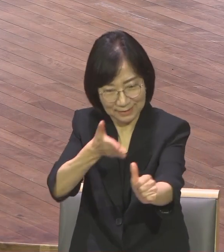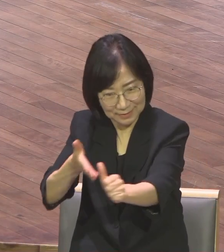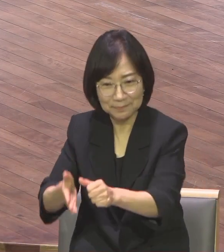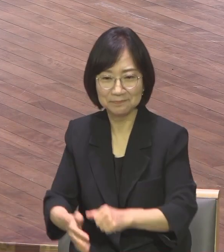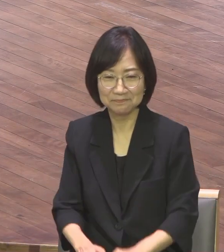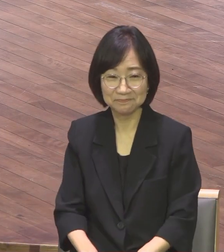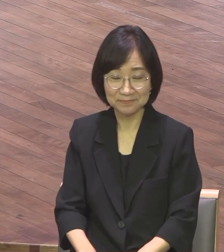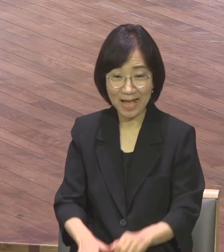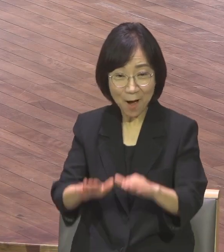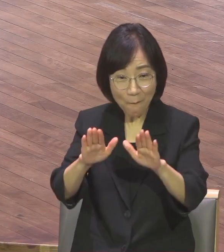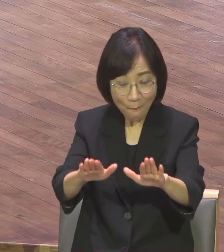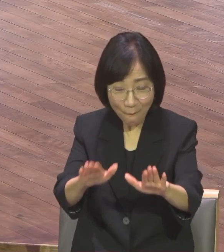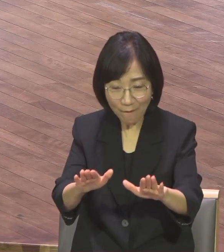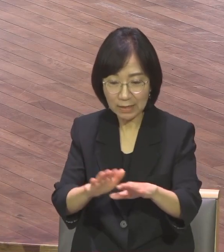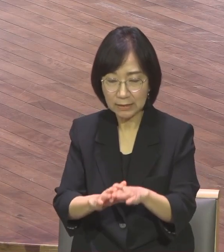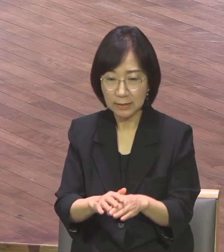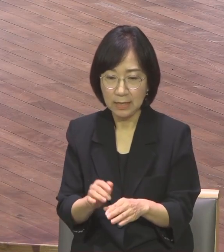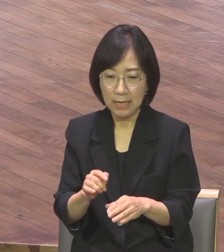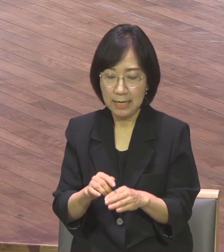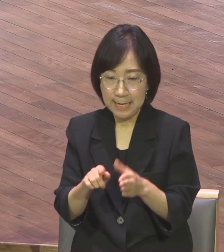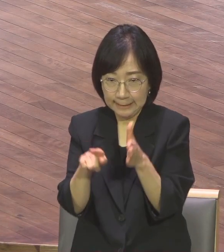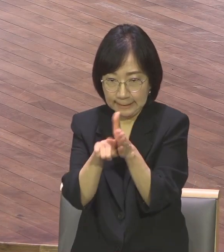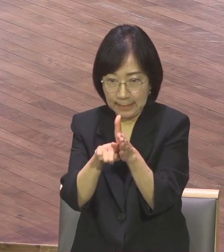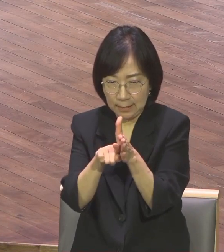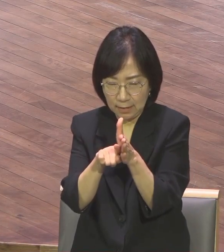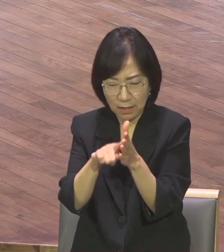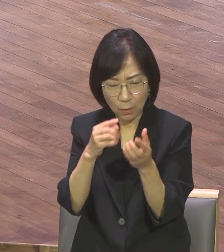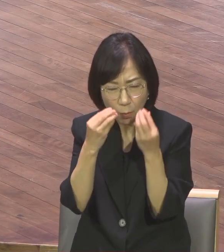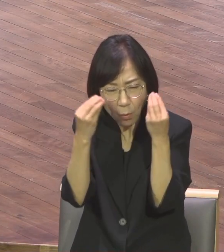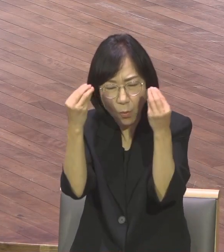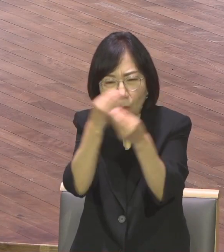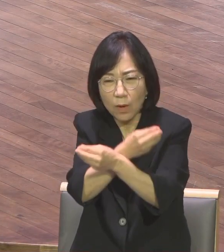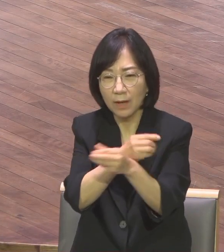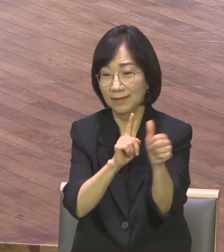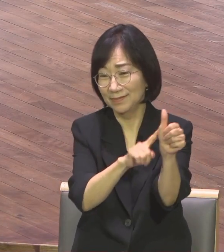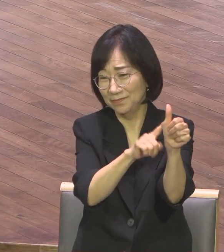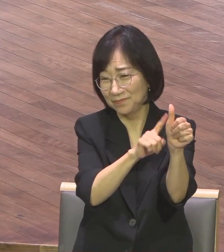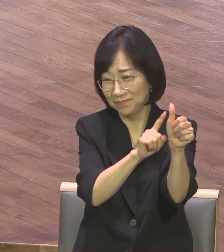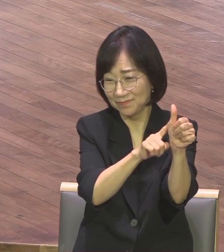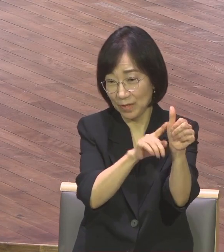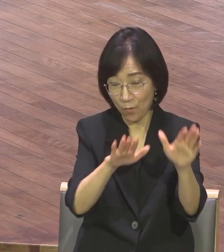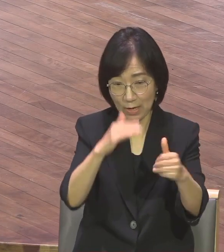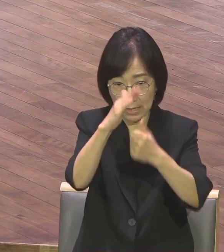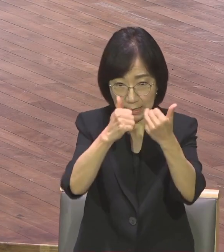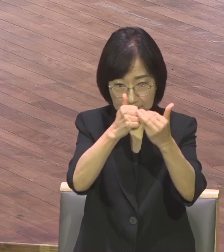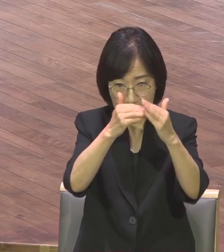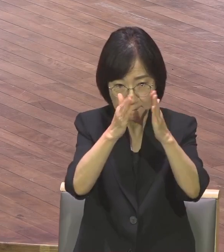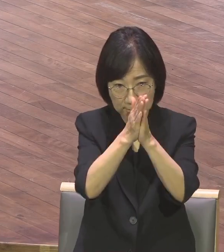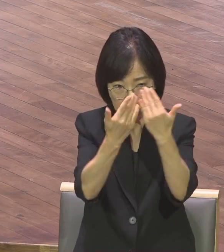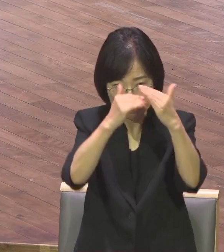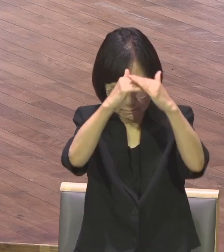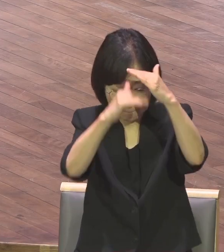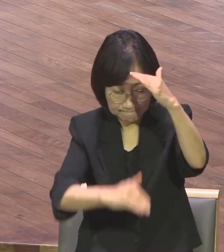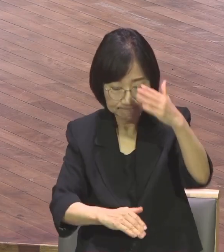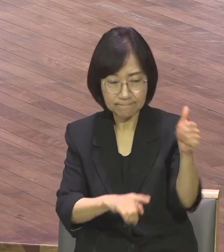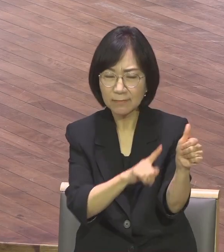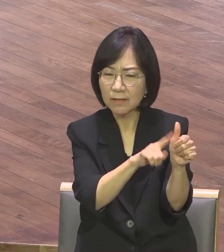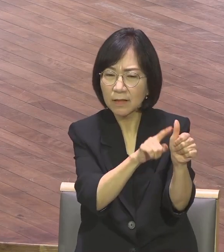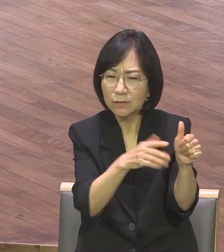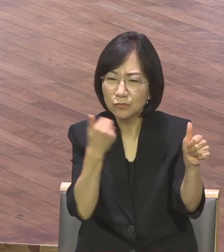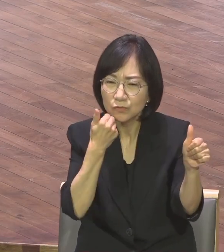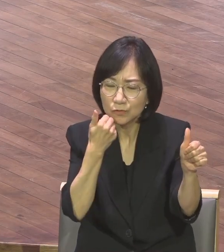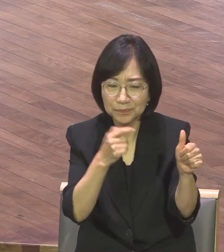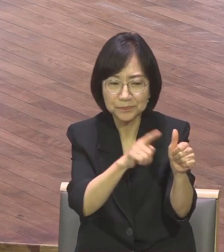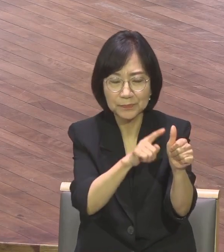보면요, 영적 오해에 빠진 한 사람이 등장을 하죠. 이 사람은요, 하나님이